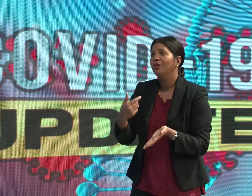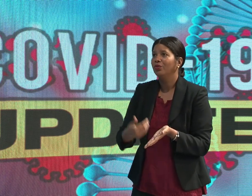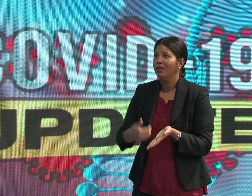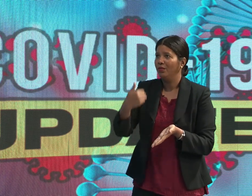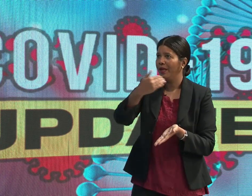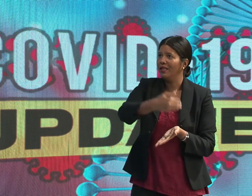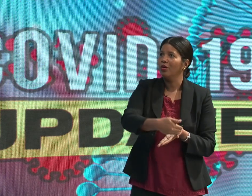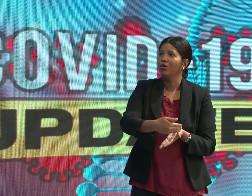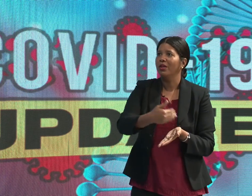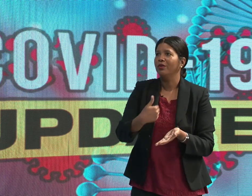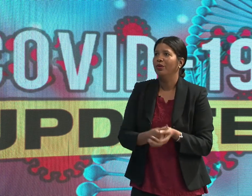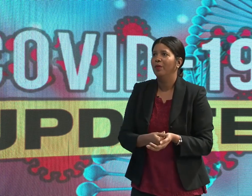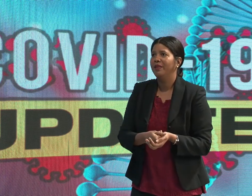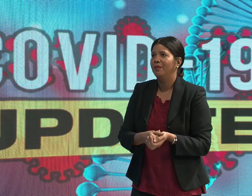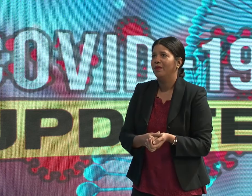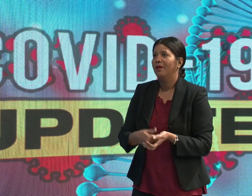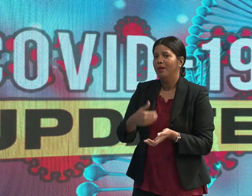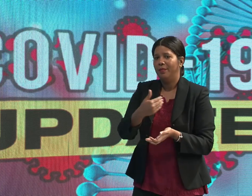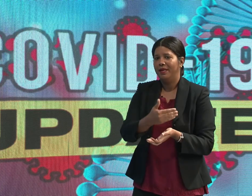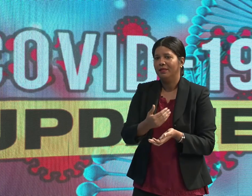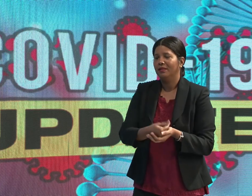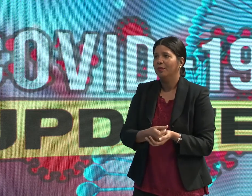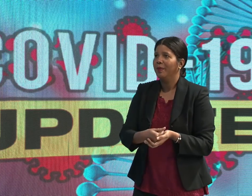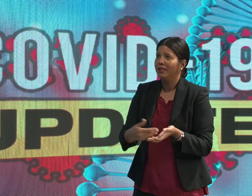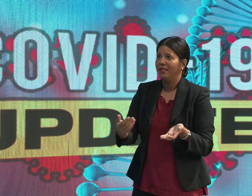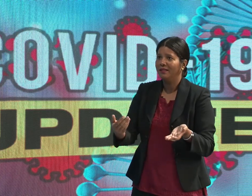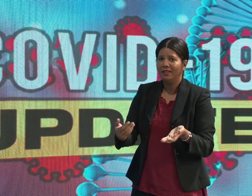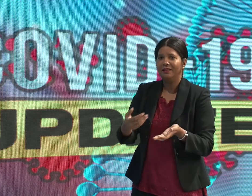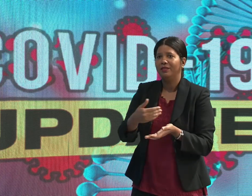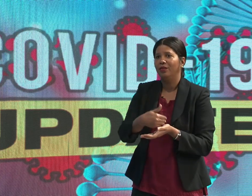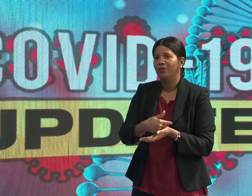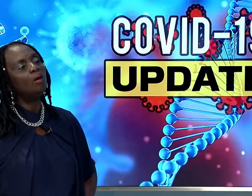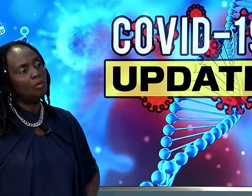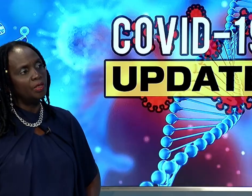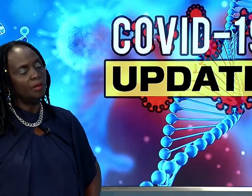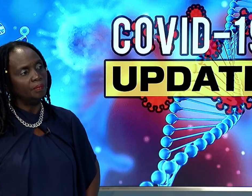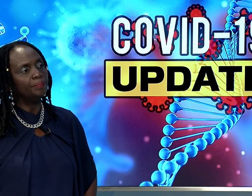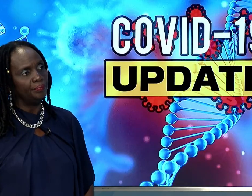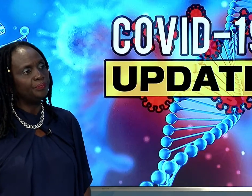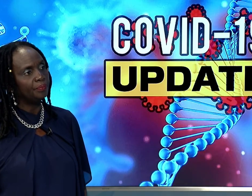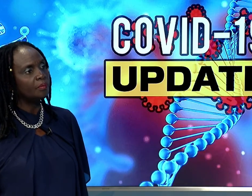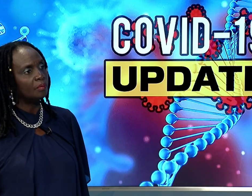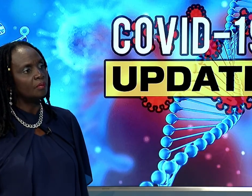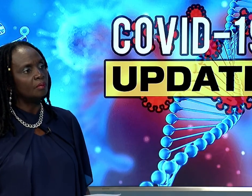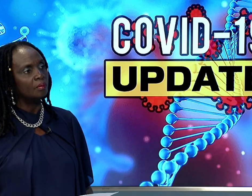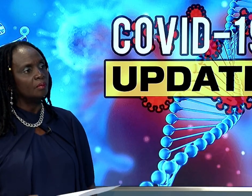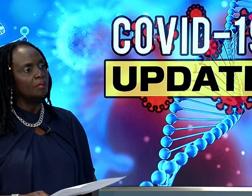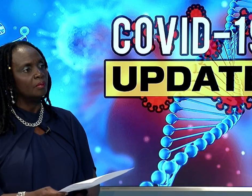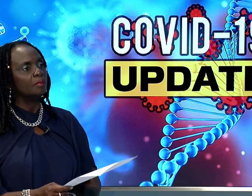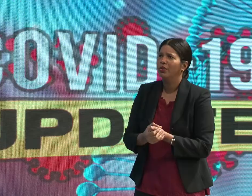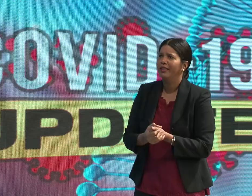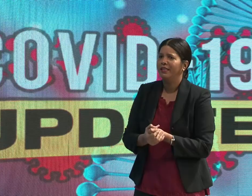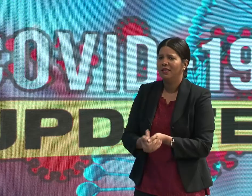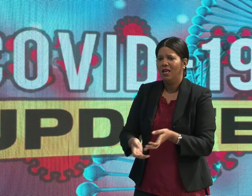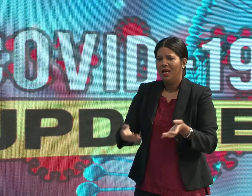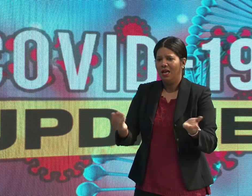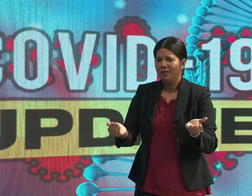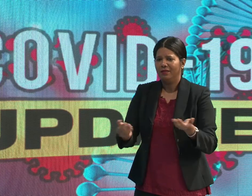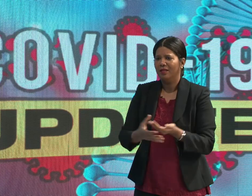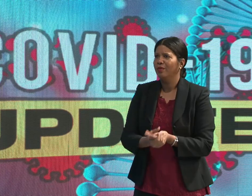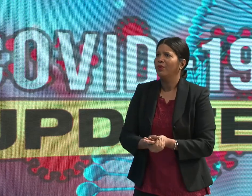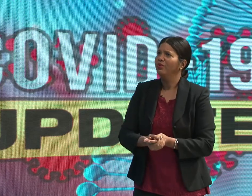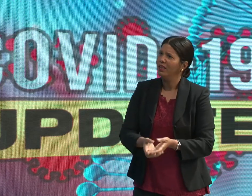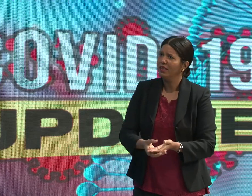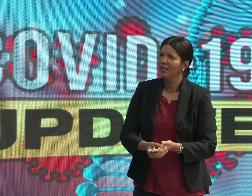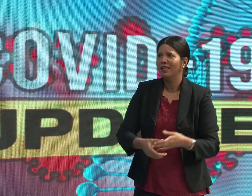gewerkt, zodat wij dan contact kunnen opnemen met een bepaalde instantie of met het bedrijf. Zodat we dat ook kunnen controleren